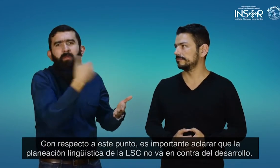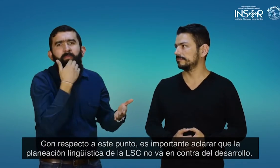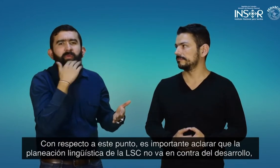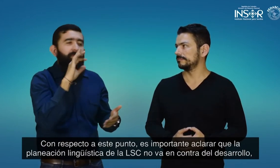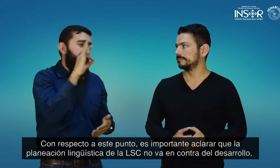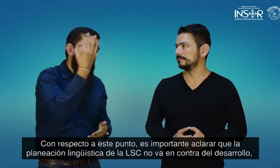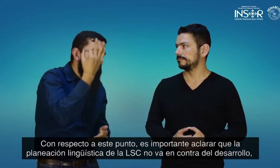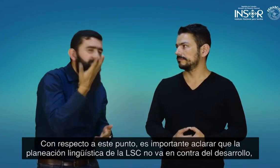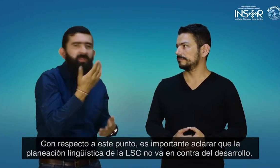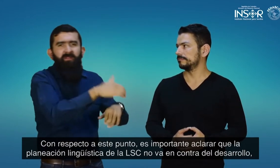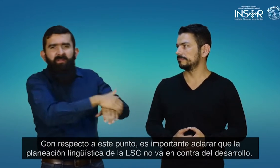desarrollo,